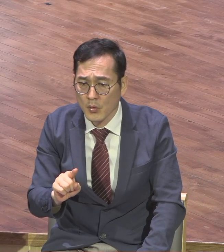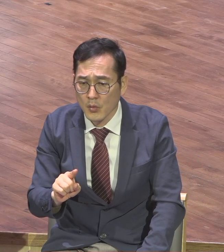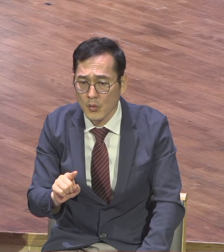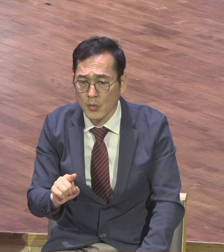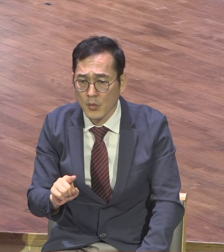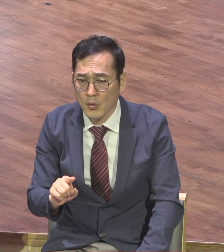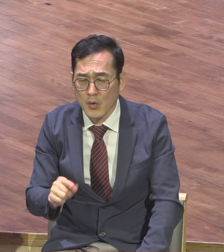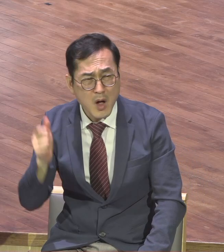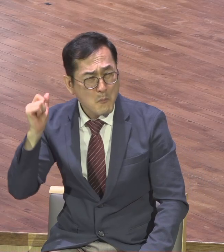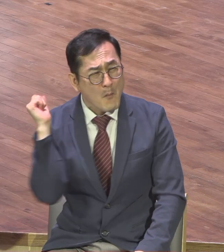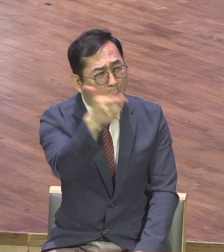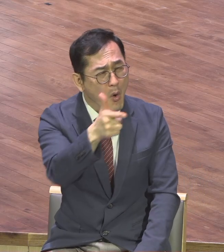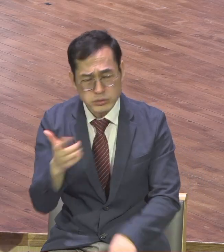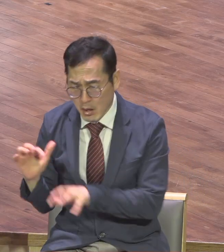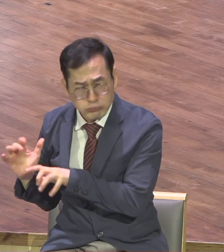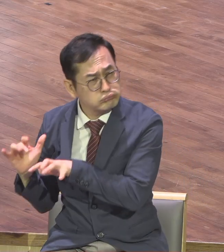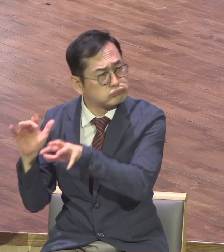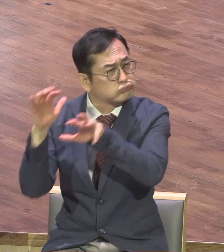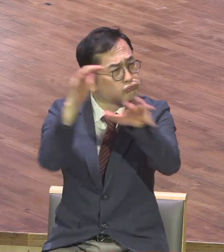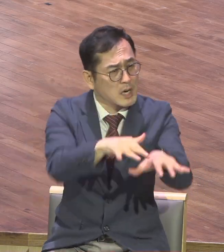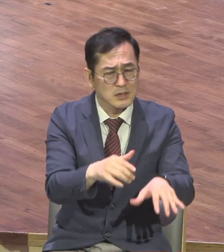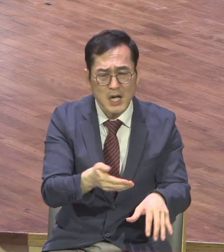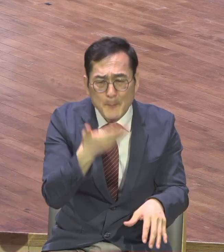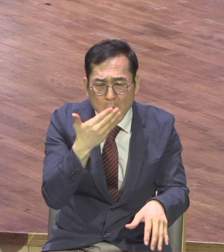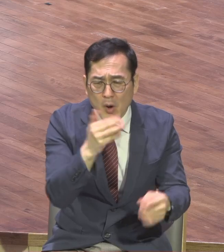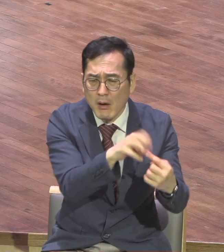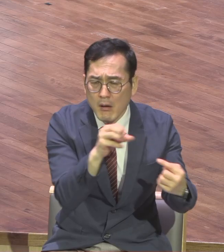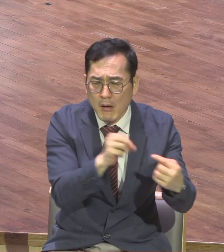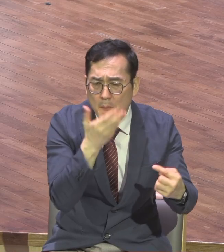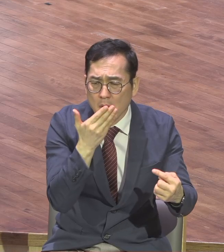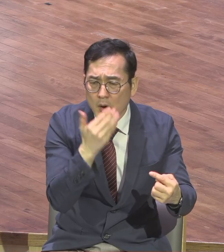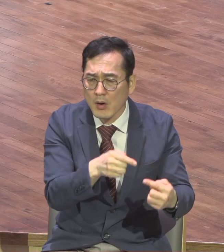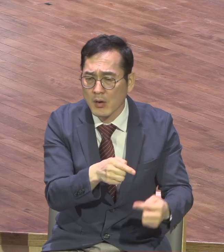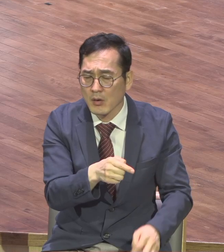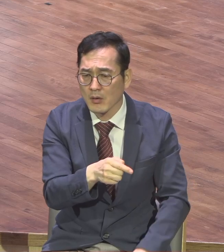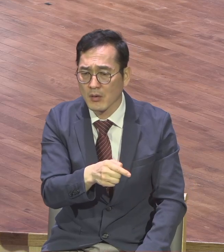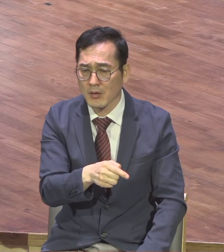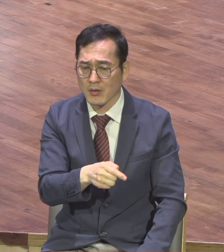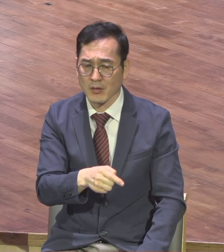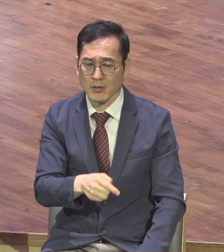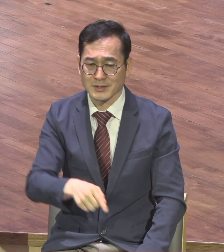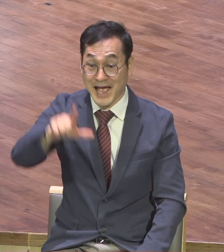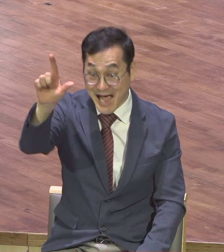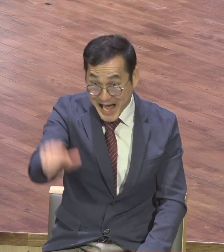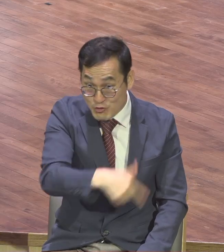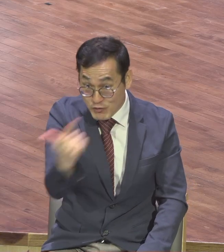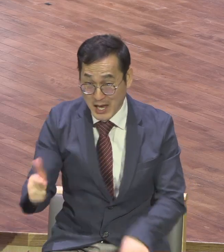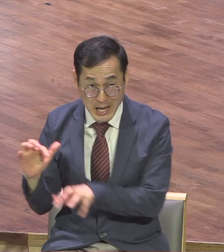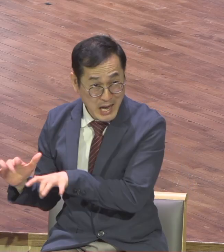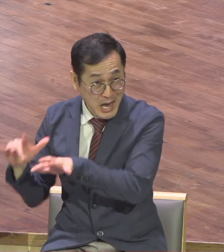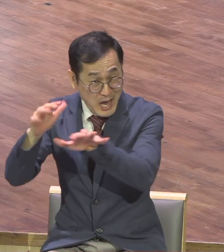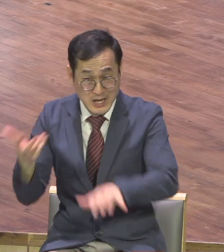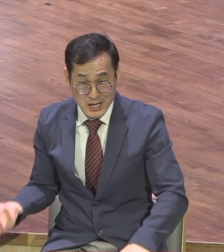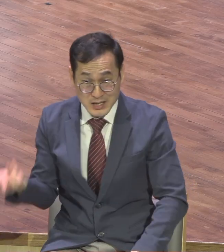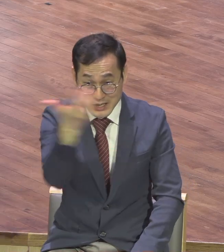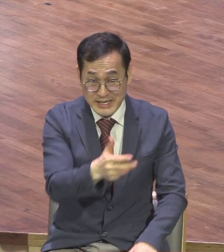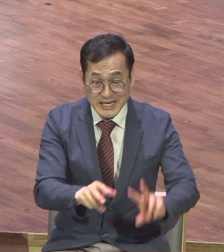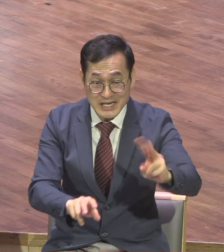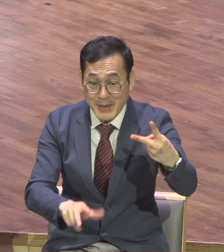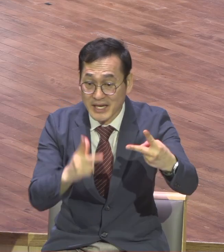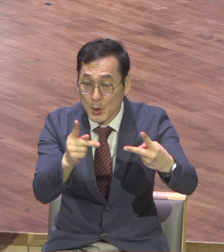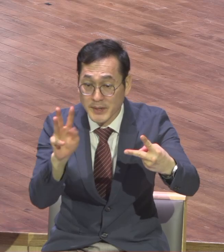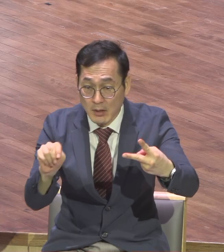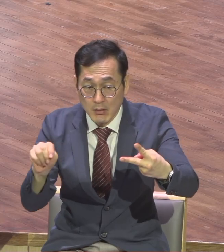그 답이 뭐냐? 이 사막 메뚜기들이 하루에 200km씩을 이 기류를